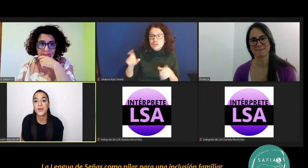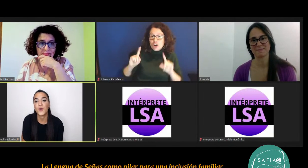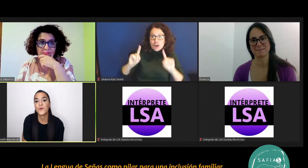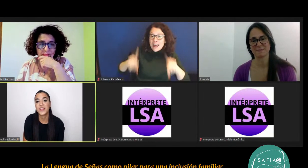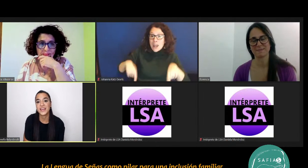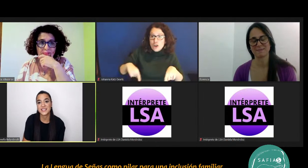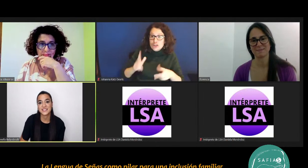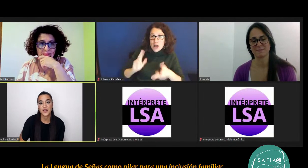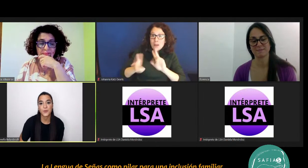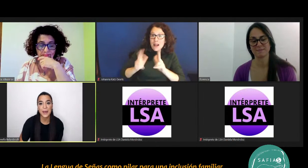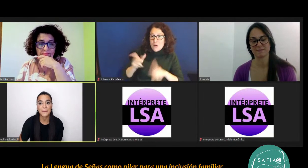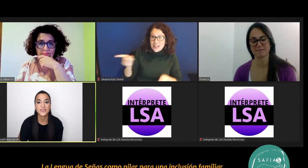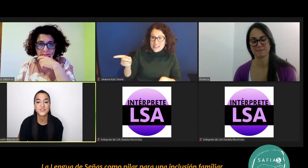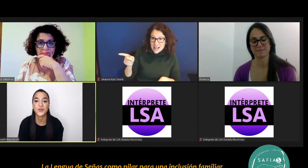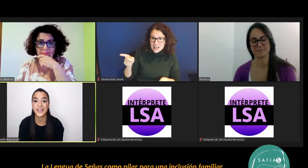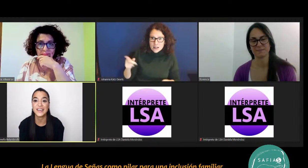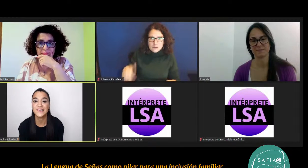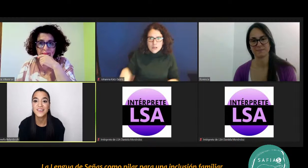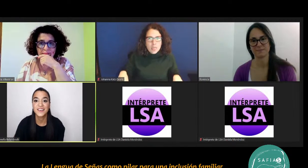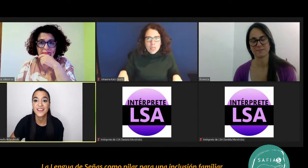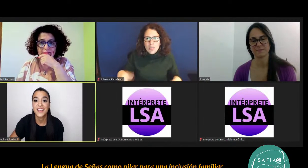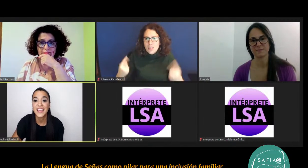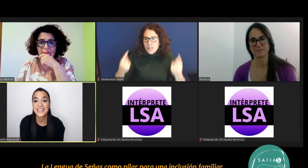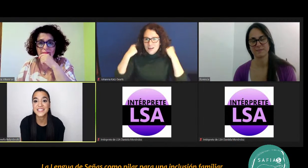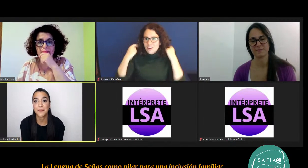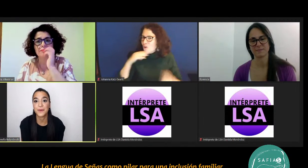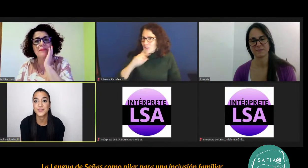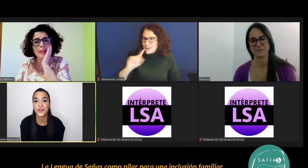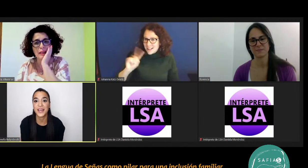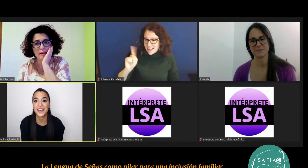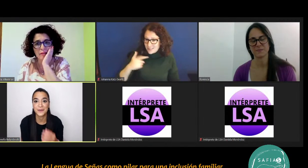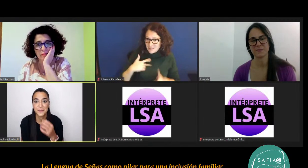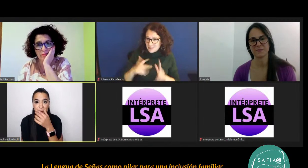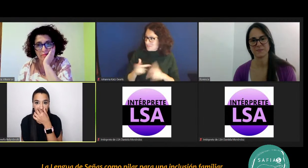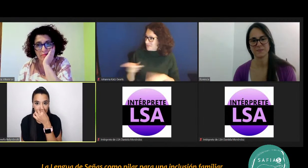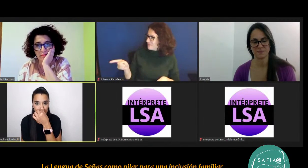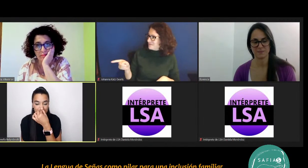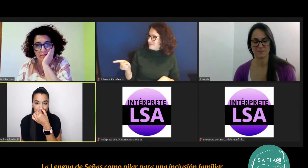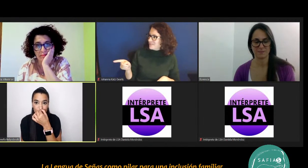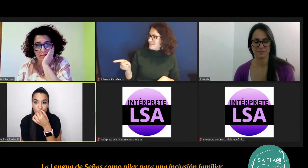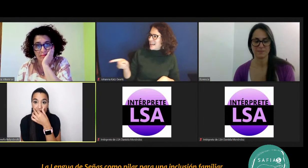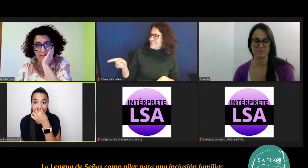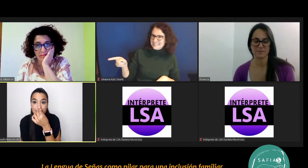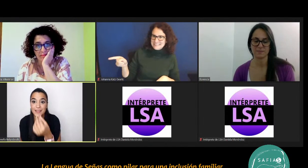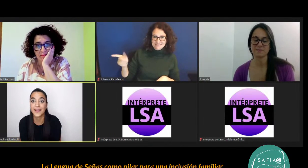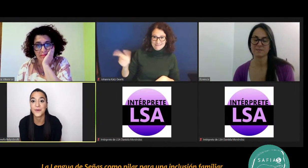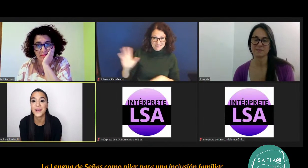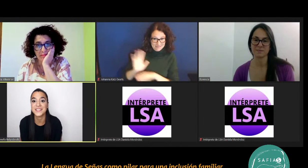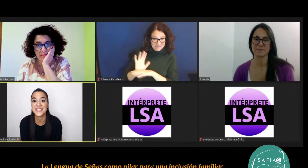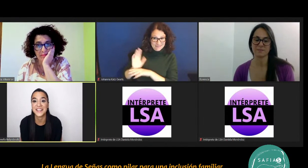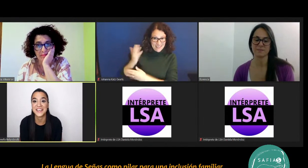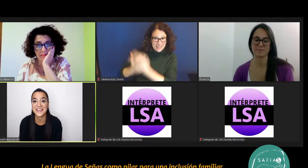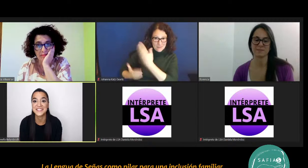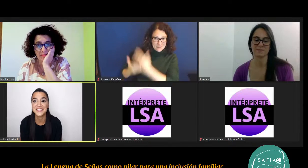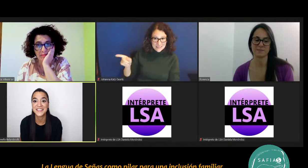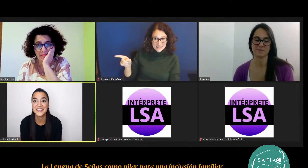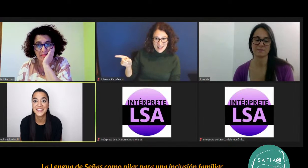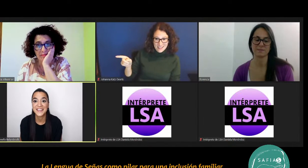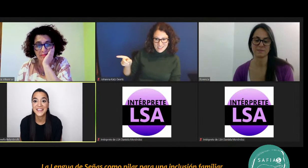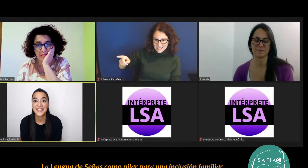Cuando a una comunidad se acerca una persona, esa persona no entiende lengua de